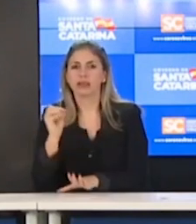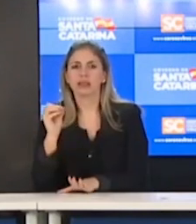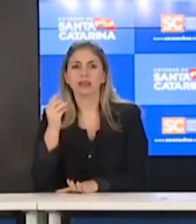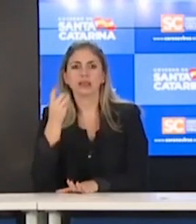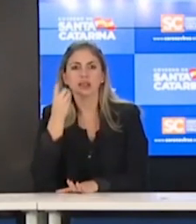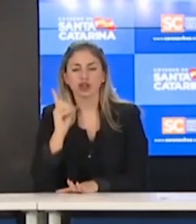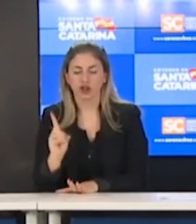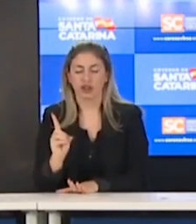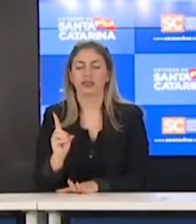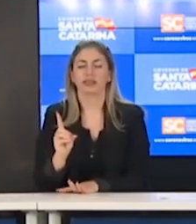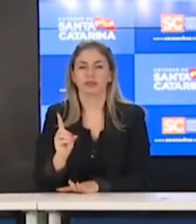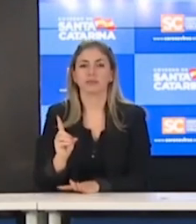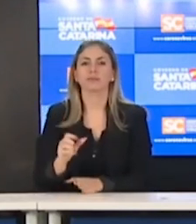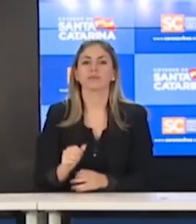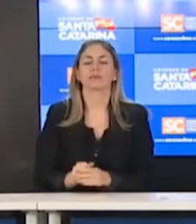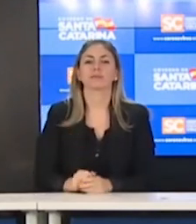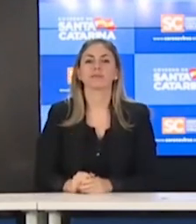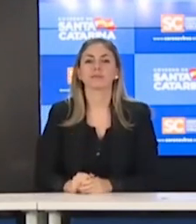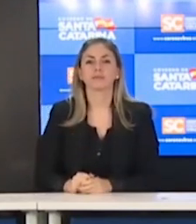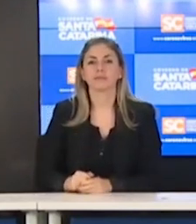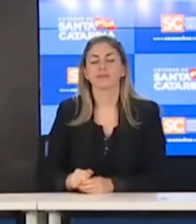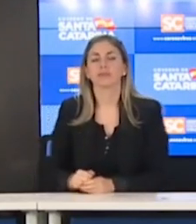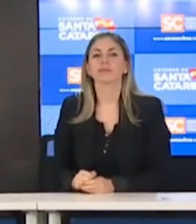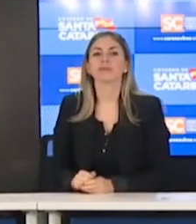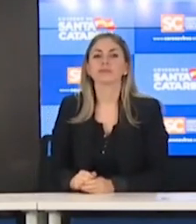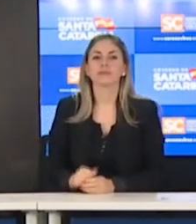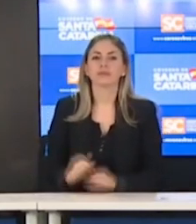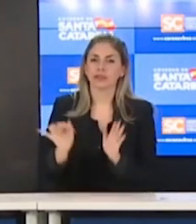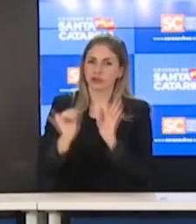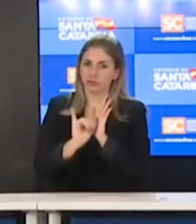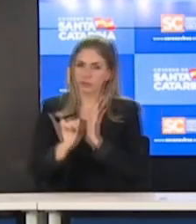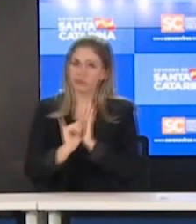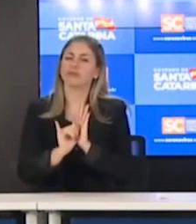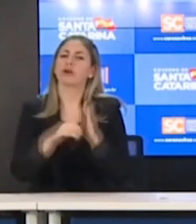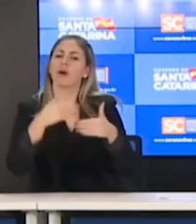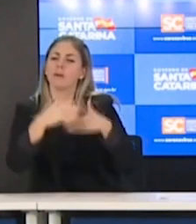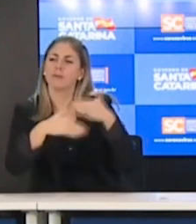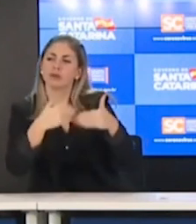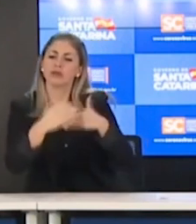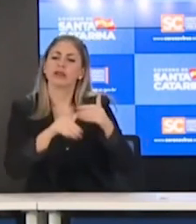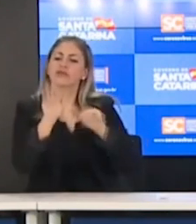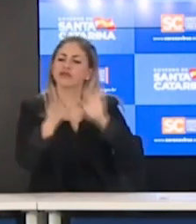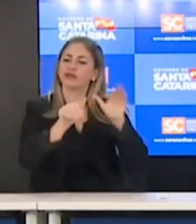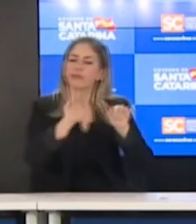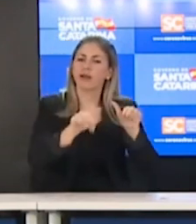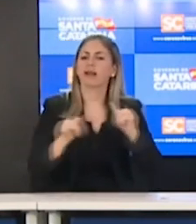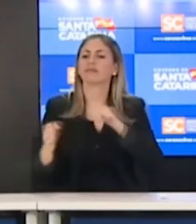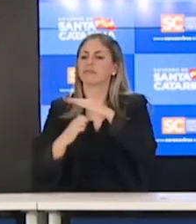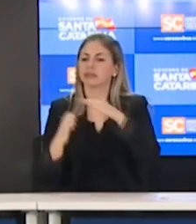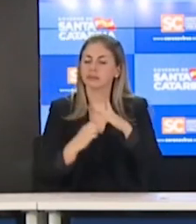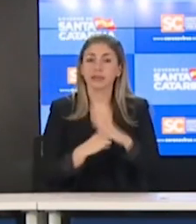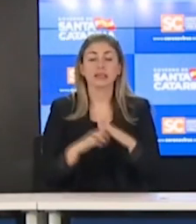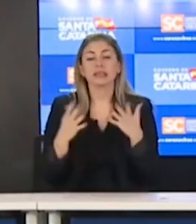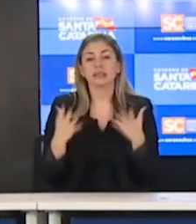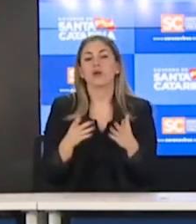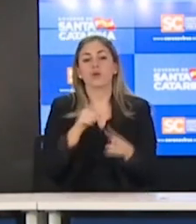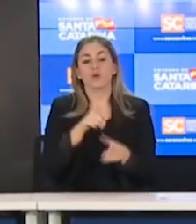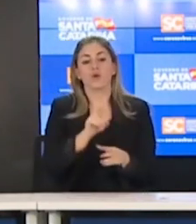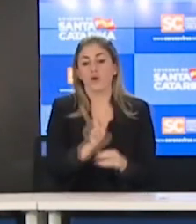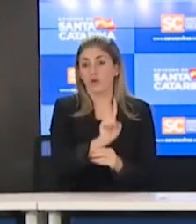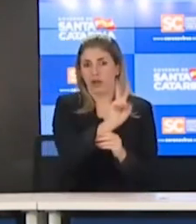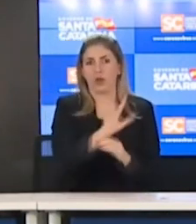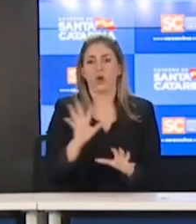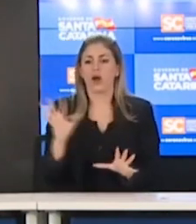de chamamento para a montagem de um hospital de campanha. E é tudo incluso, vem com as pessoas que vão trabalhar,